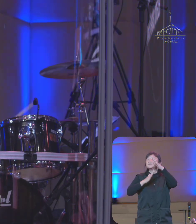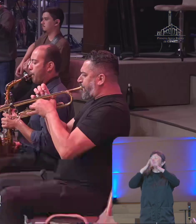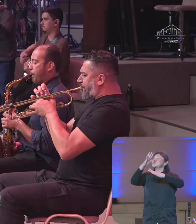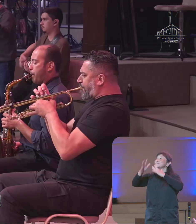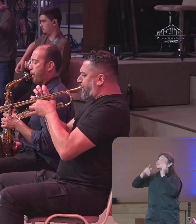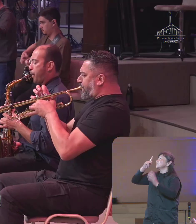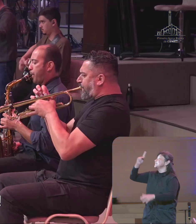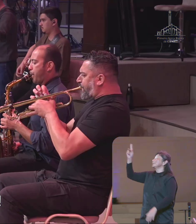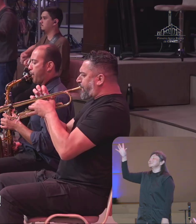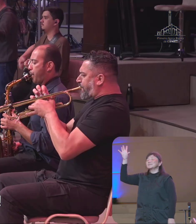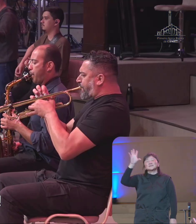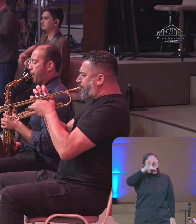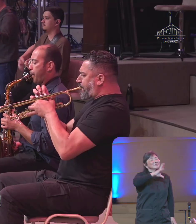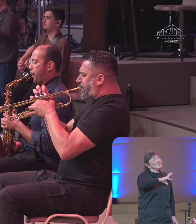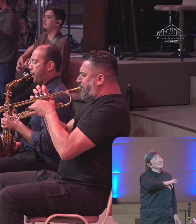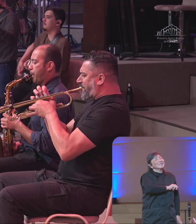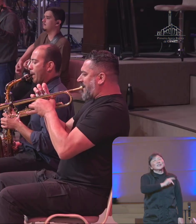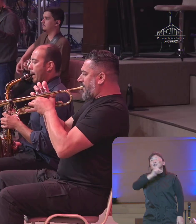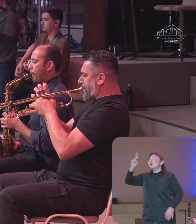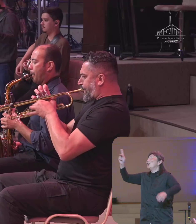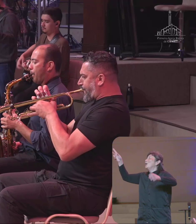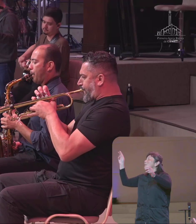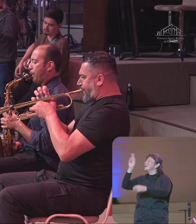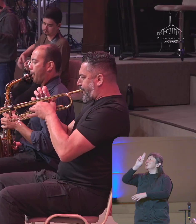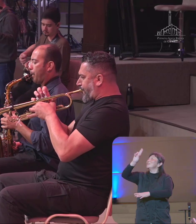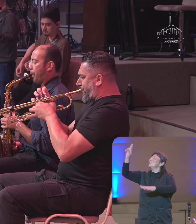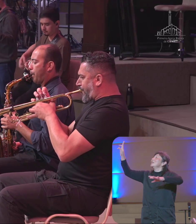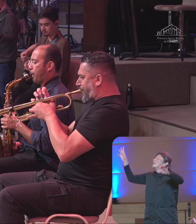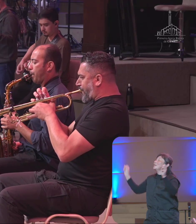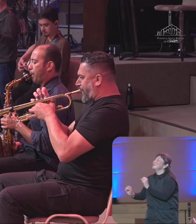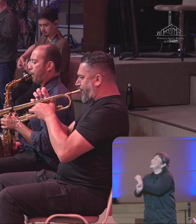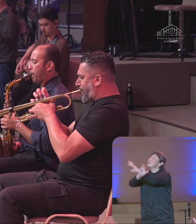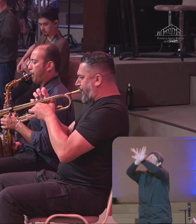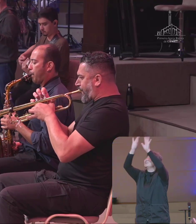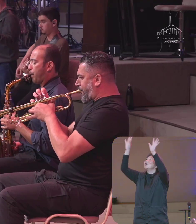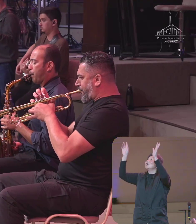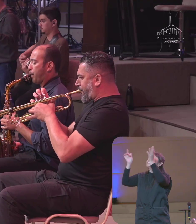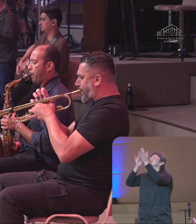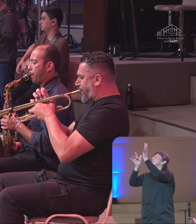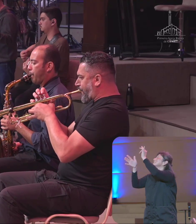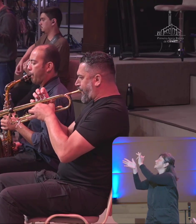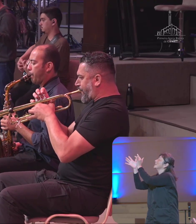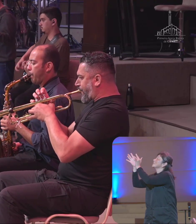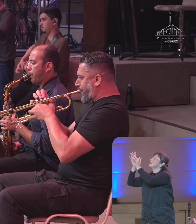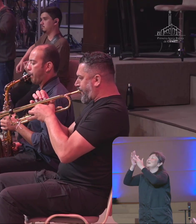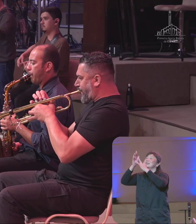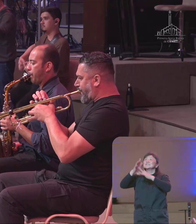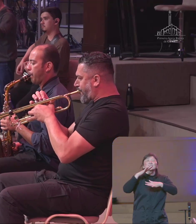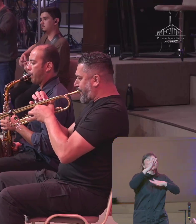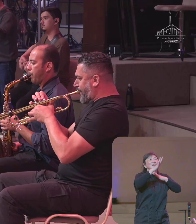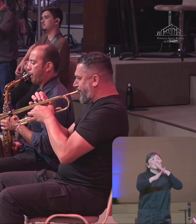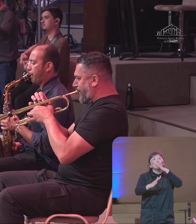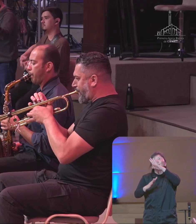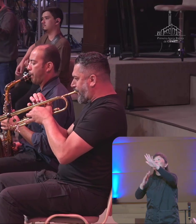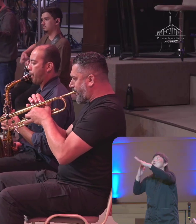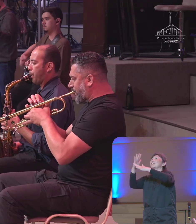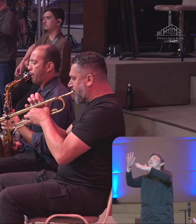essa canção, você está dispensado com a graça de Deus. Amém? Mas canta com a gente, se você puder ficar. Amém? Louva o Senhor.